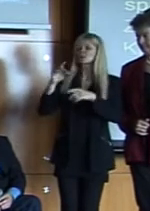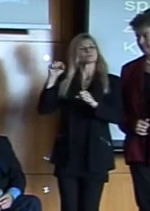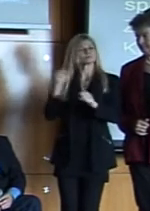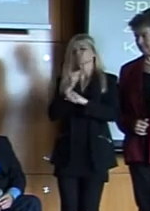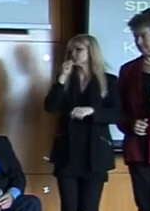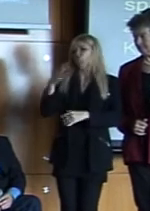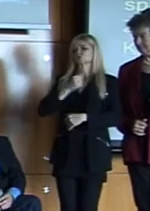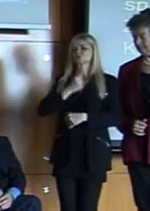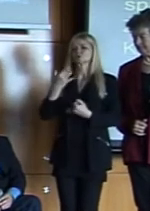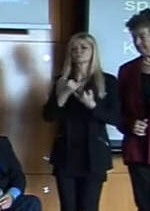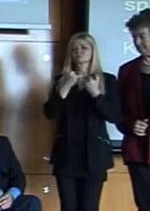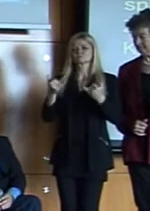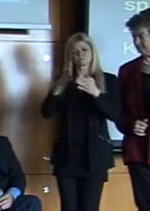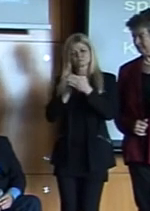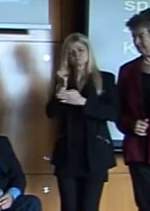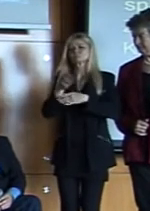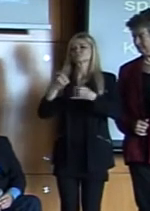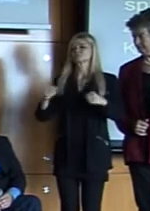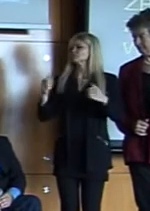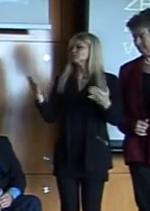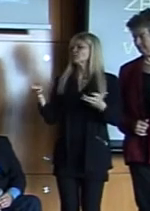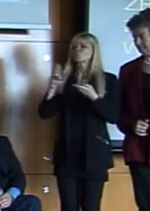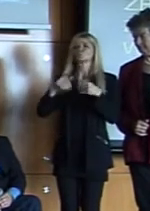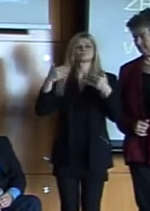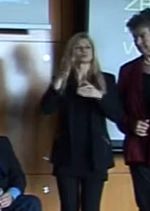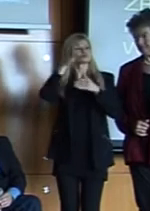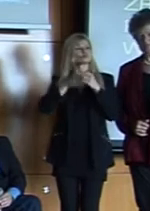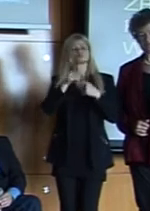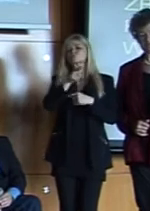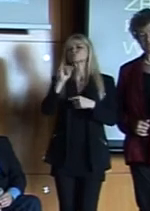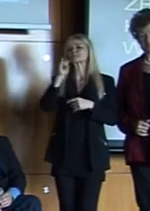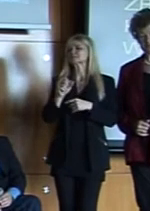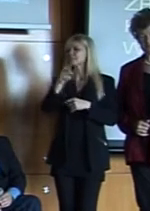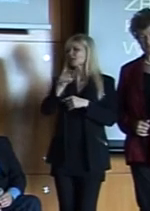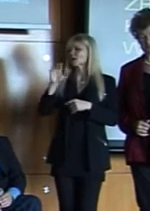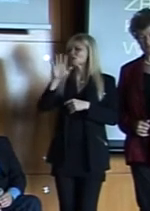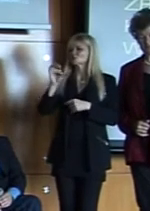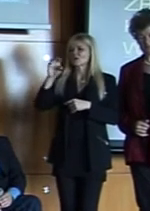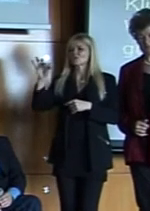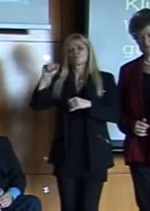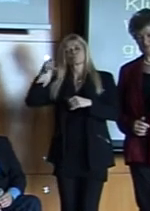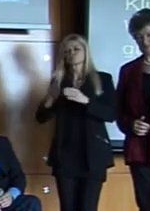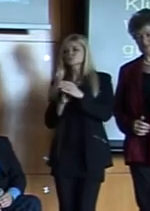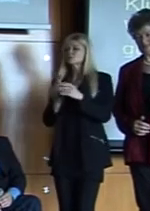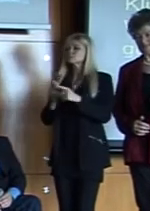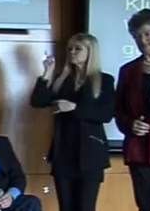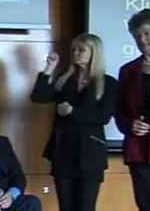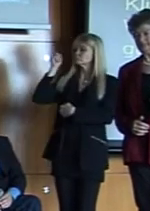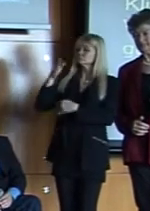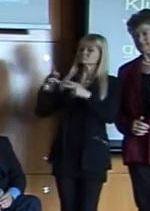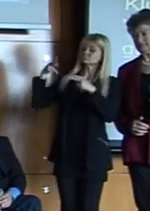machen, sodass dann letztendlich über Isabella Scheiflinger auch hier wieder eingeschritten werden musste, um einige Dinge